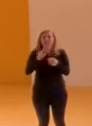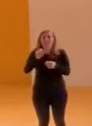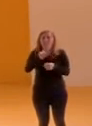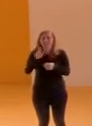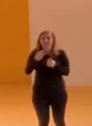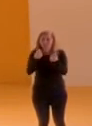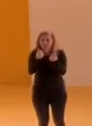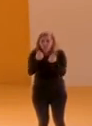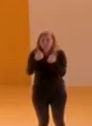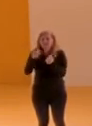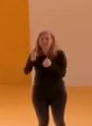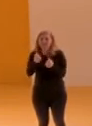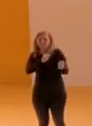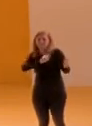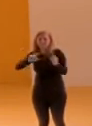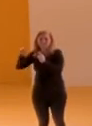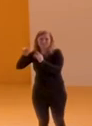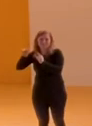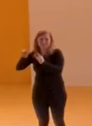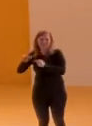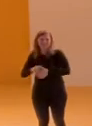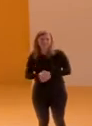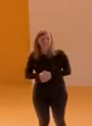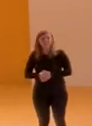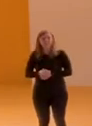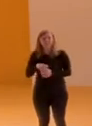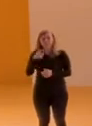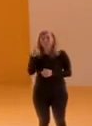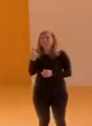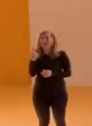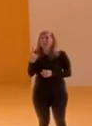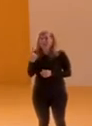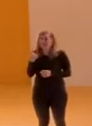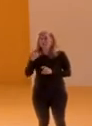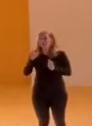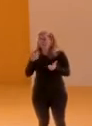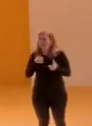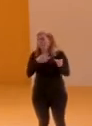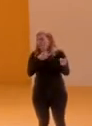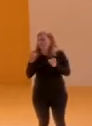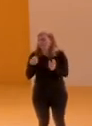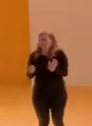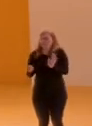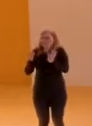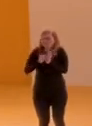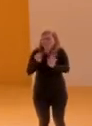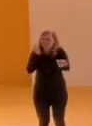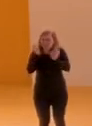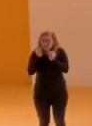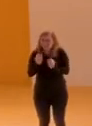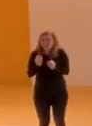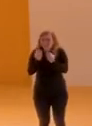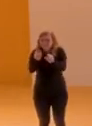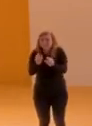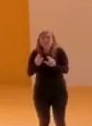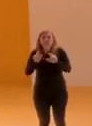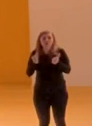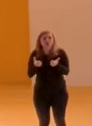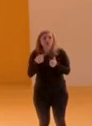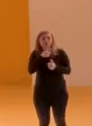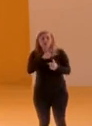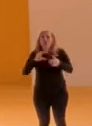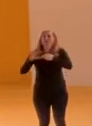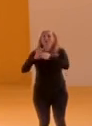inflacji jeden tutaj od razu robię dla państwa przypis taki że to jest